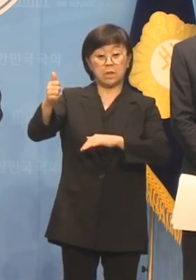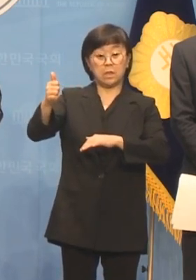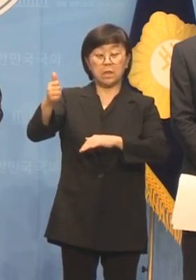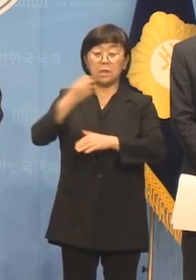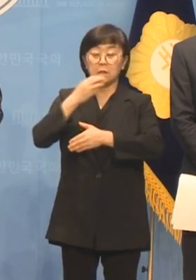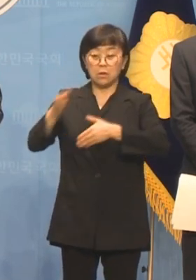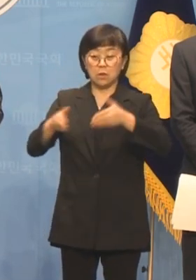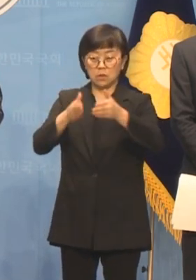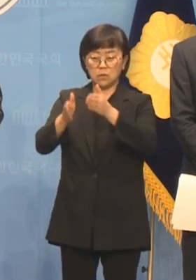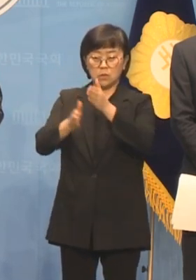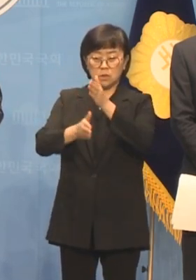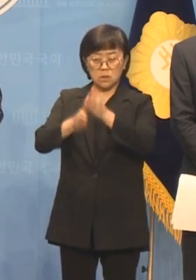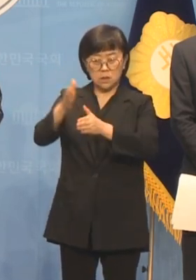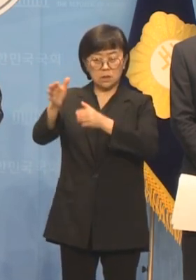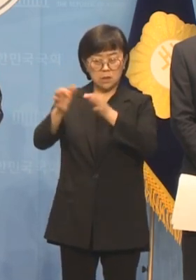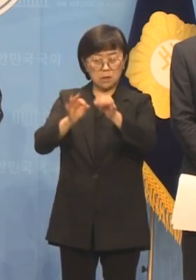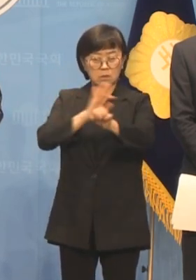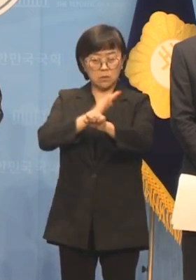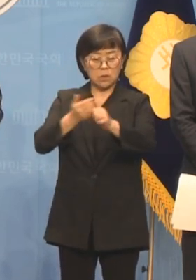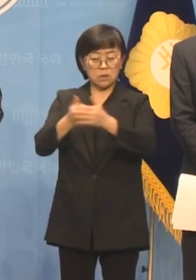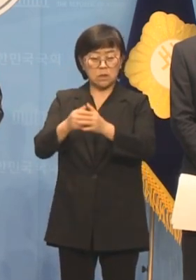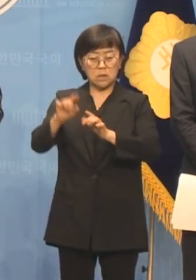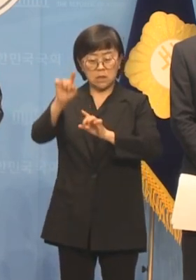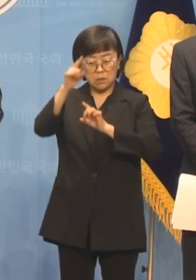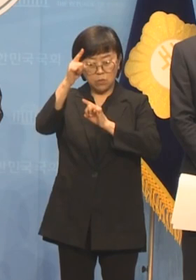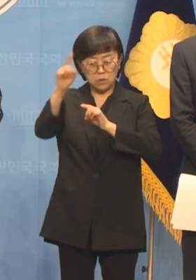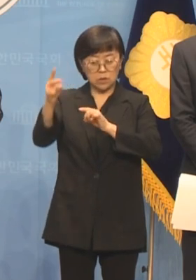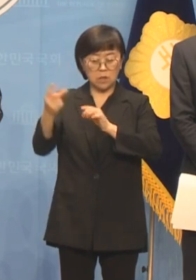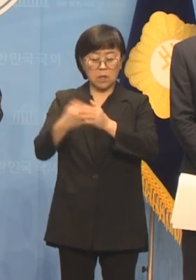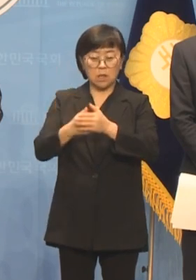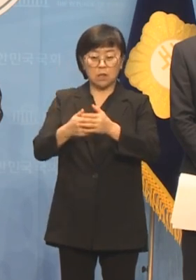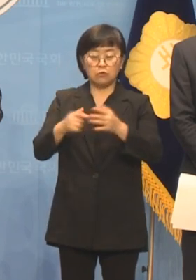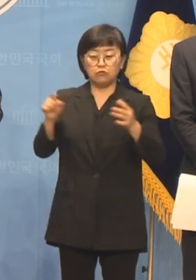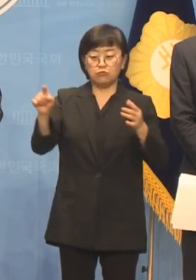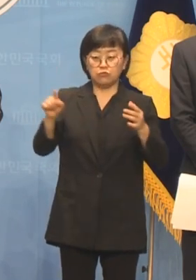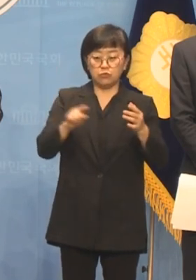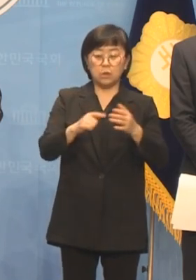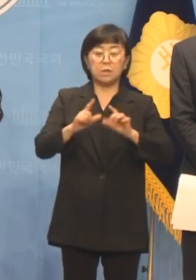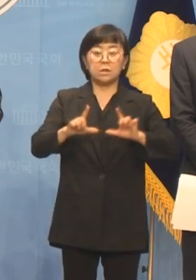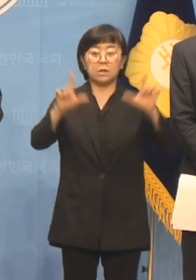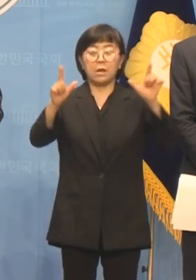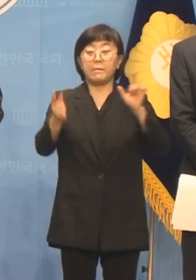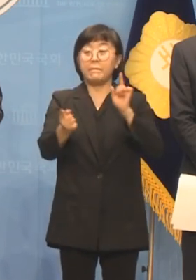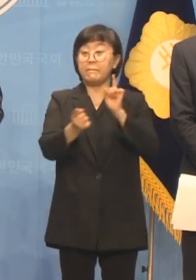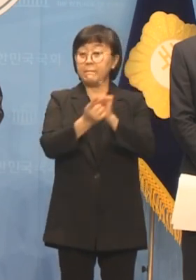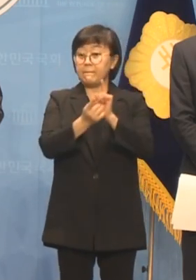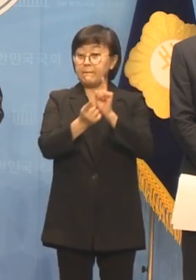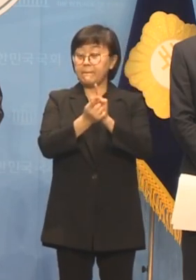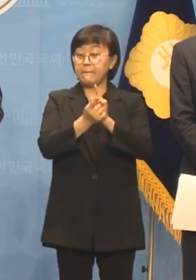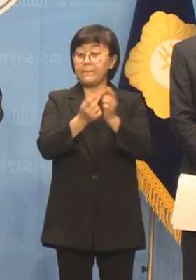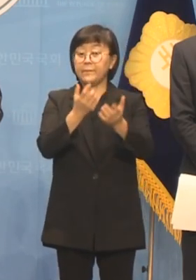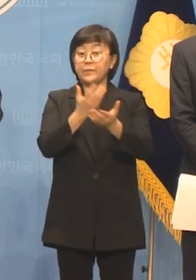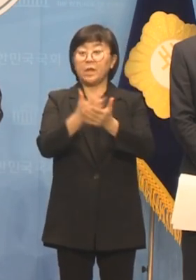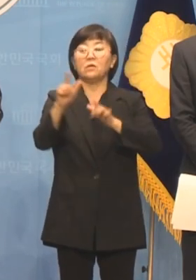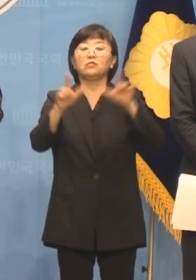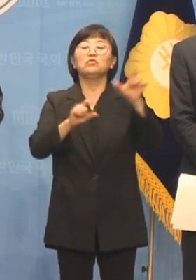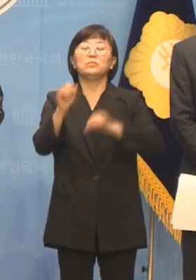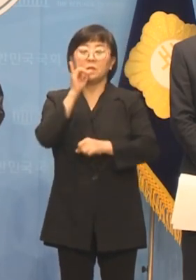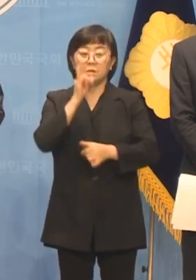경기도 시장상권진흥원 원장인 이모 씨 및 김용 전 부원장과 당일 미팅을 한 것으로 자료가 수집되어